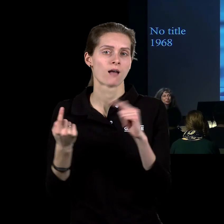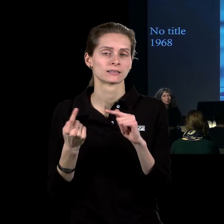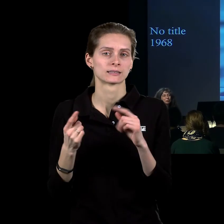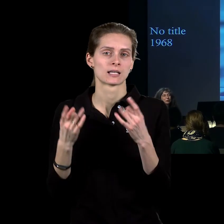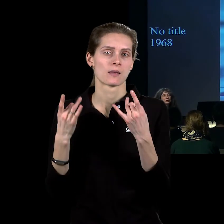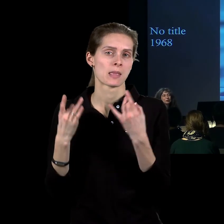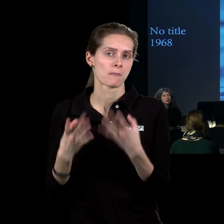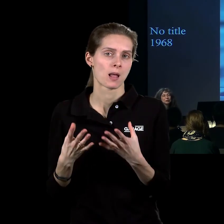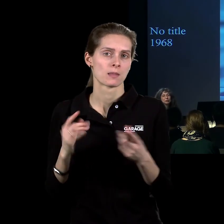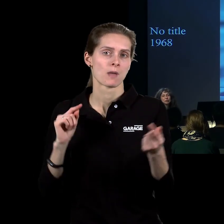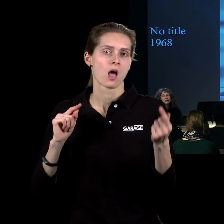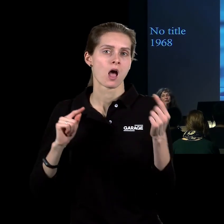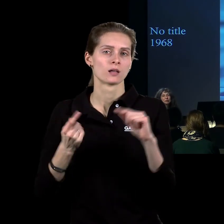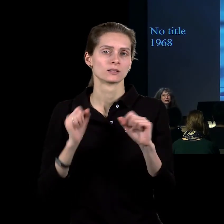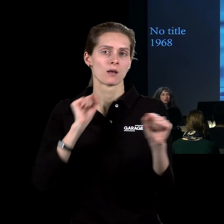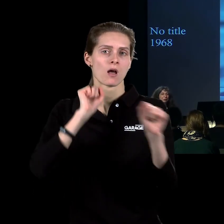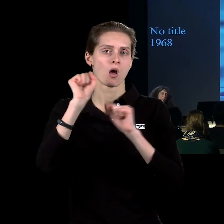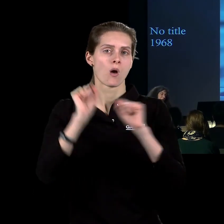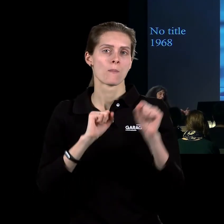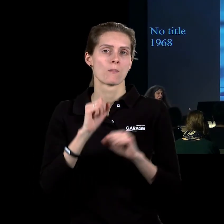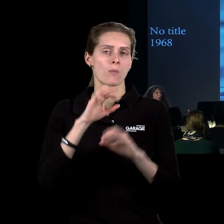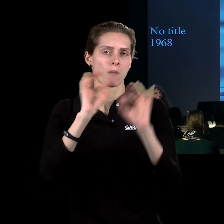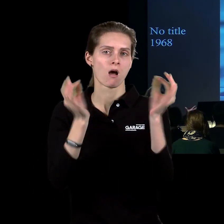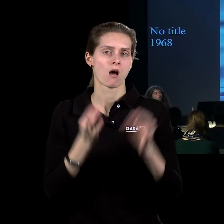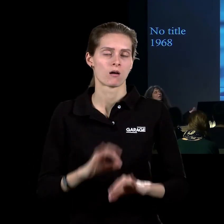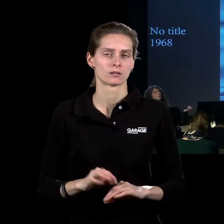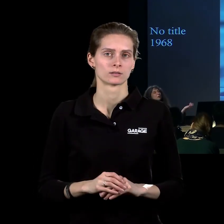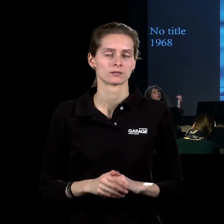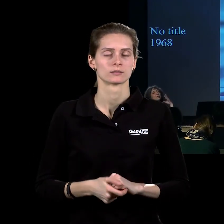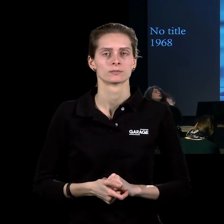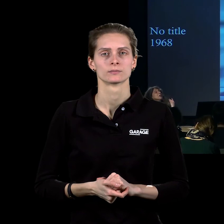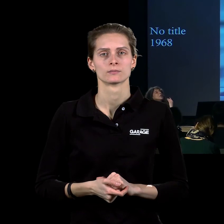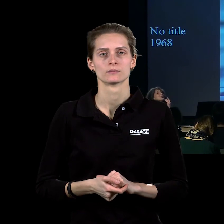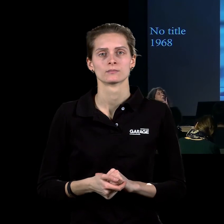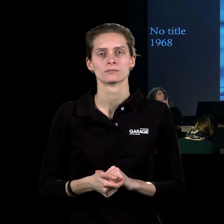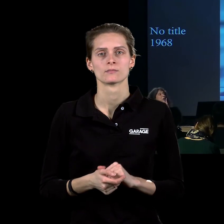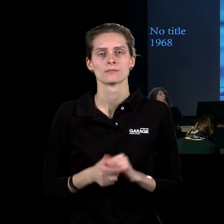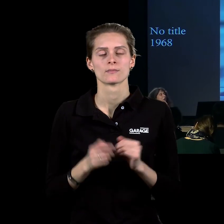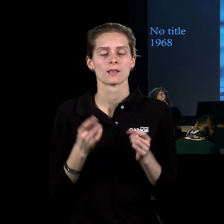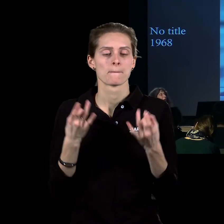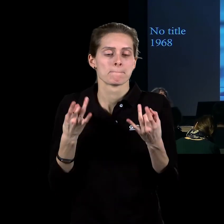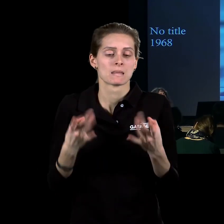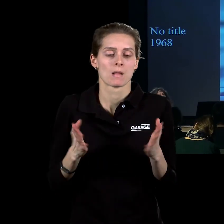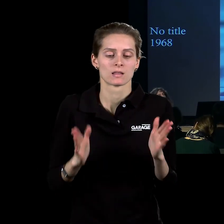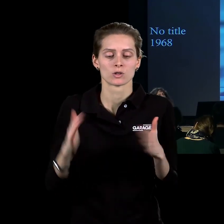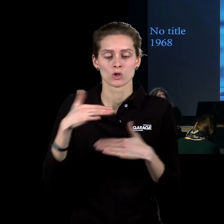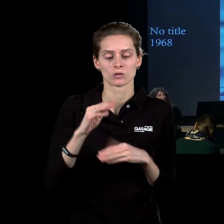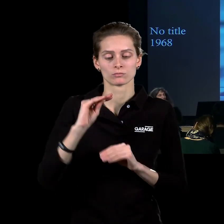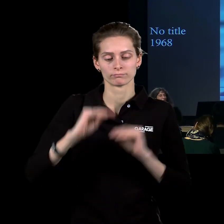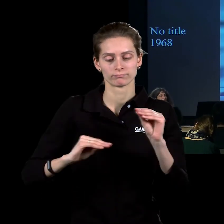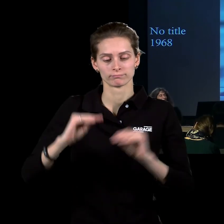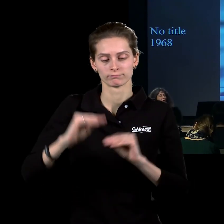контрминимализма, да, и контрпоп-арта, когда он в такие как бы плексиглазовые минималистские ящики помещал очень